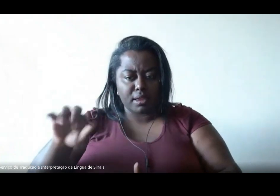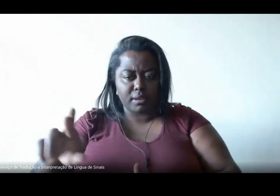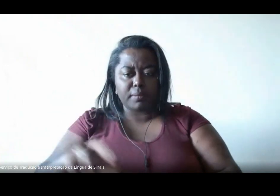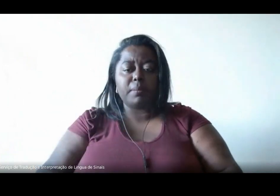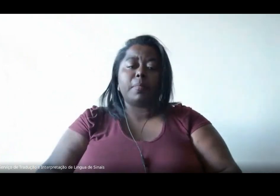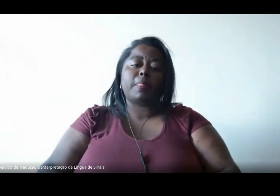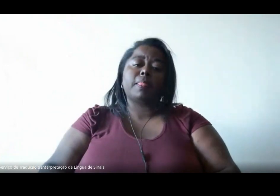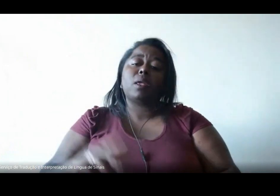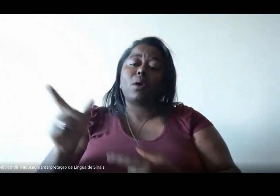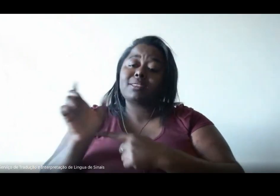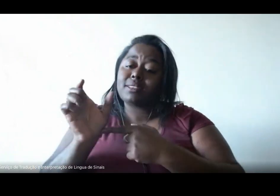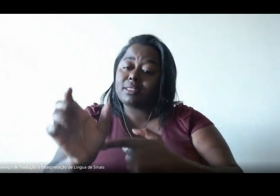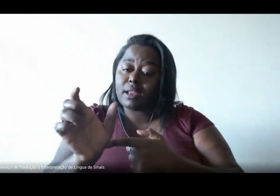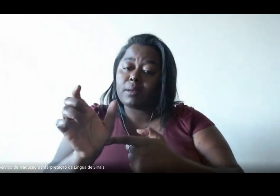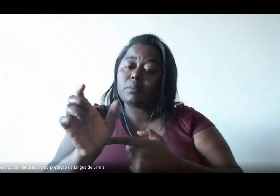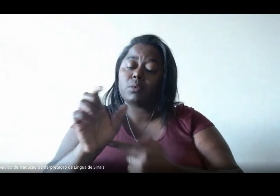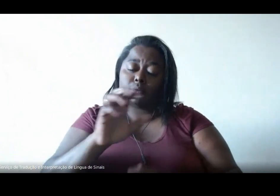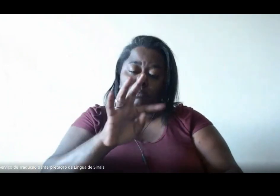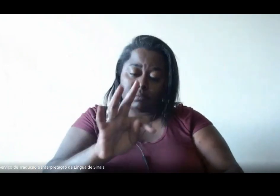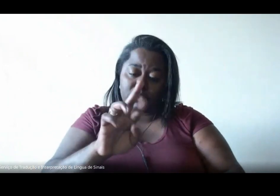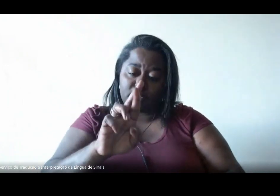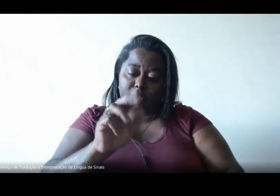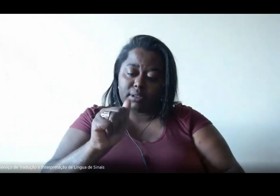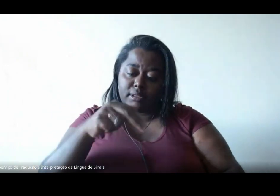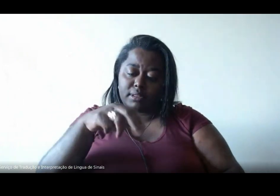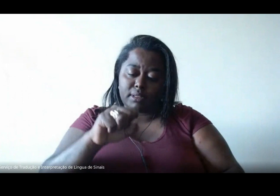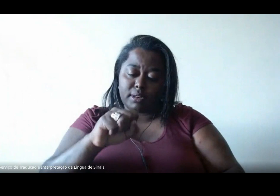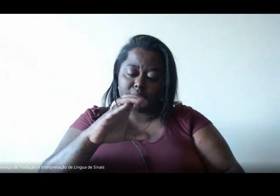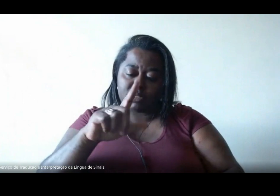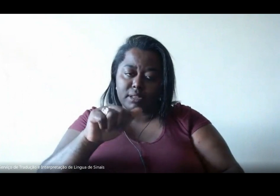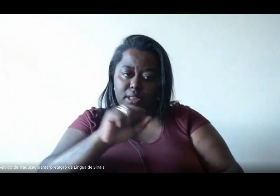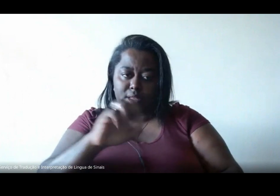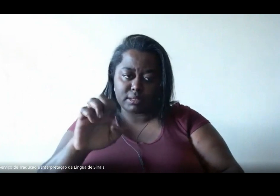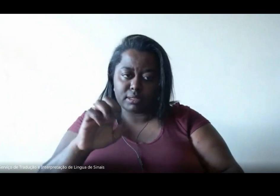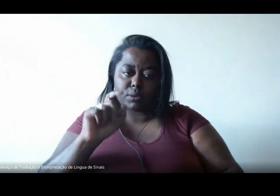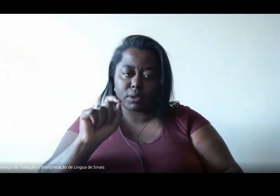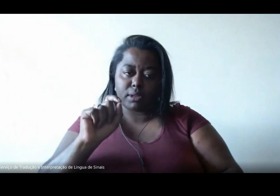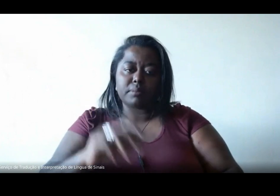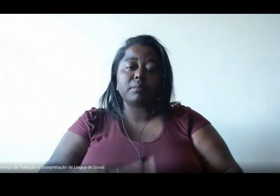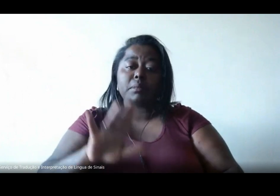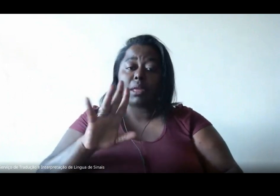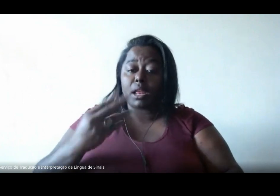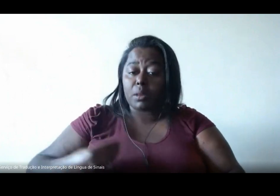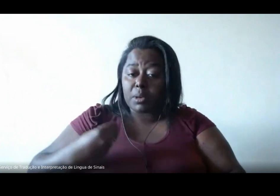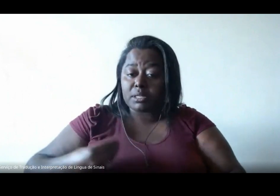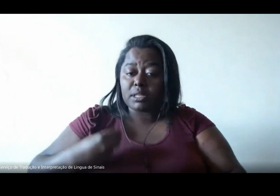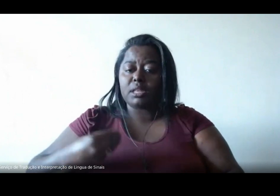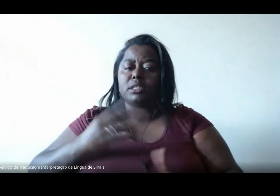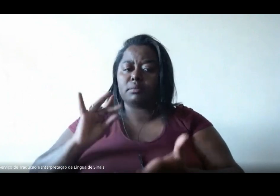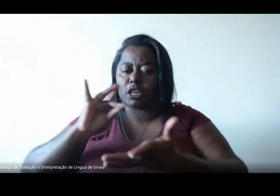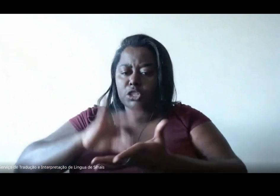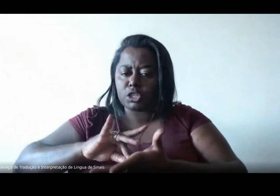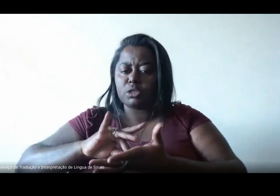assim descrito por Chantal Jacquet. Eu cito a Chantal. Para dar uma existência objetiva e